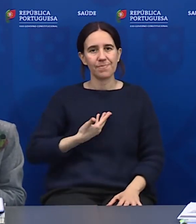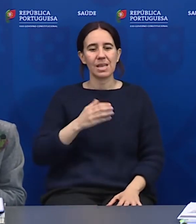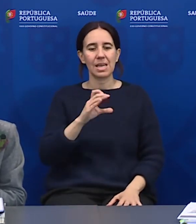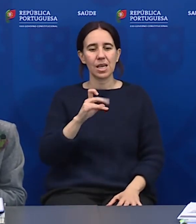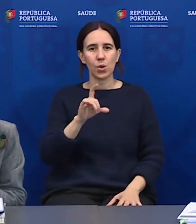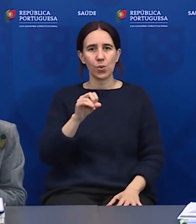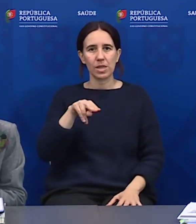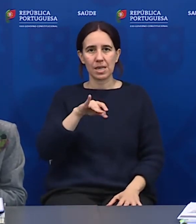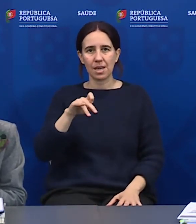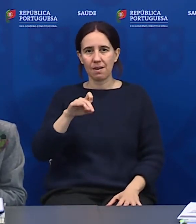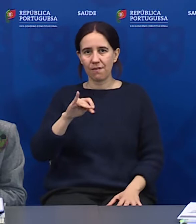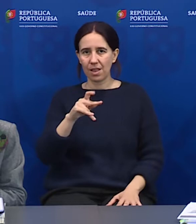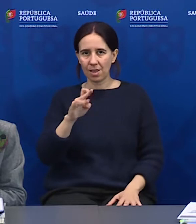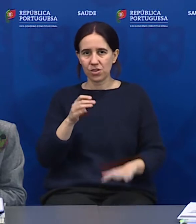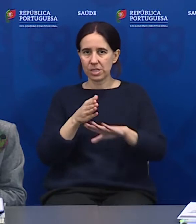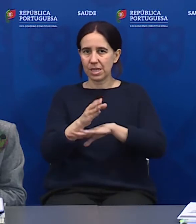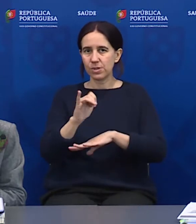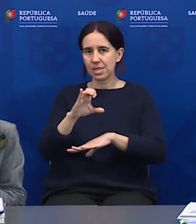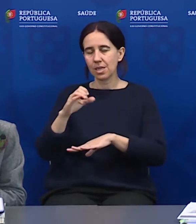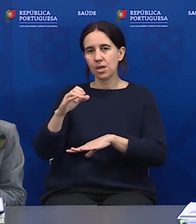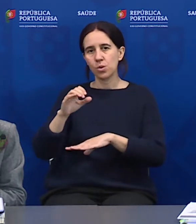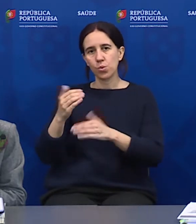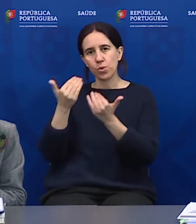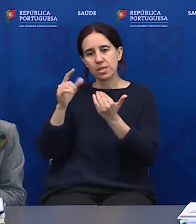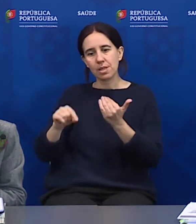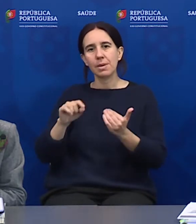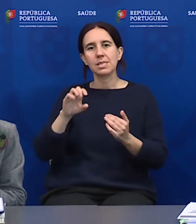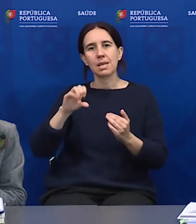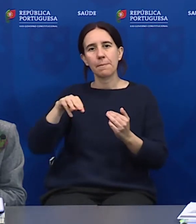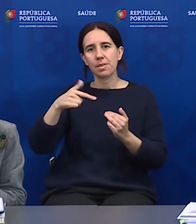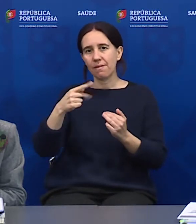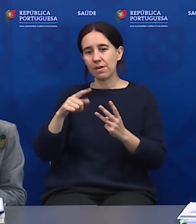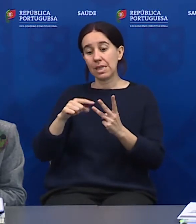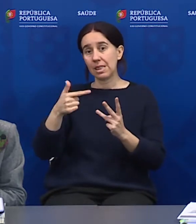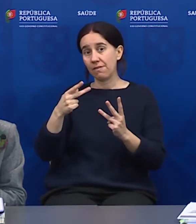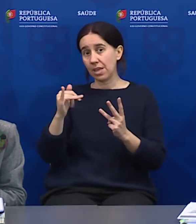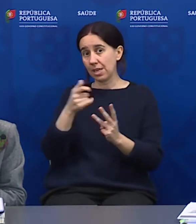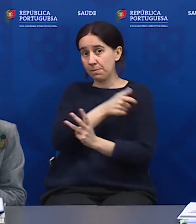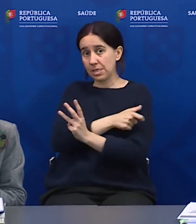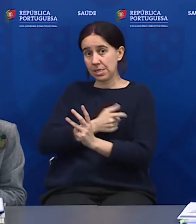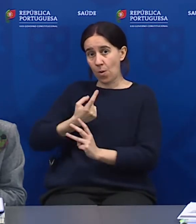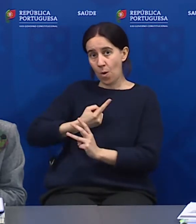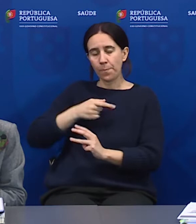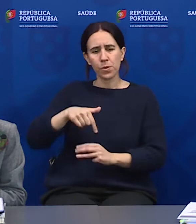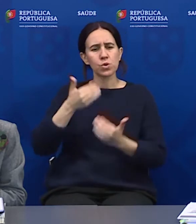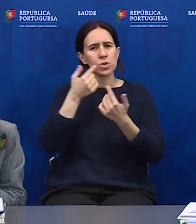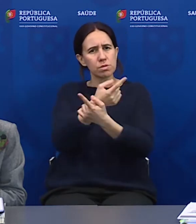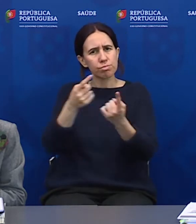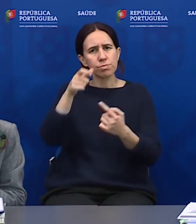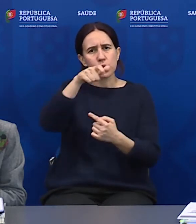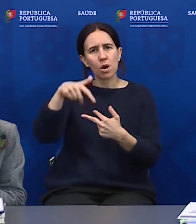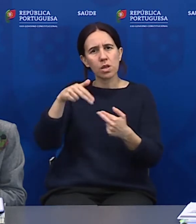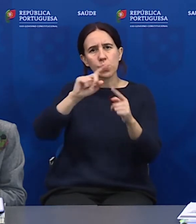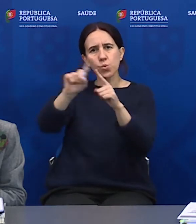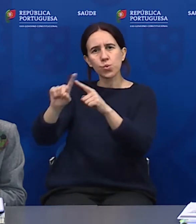em direto da SIC Notícias, em representação também da CMTV e da TVI. Hoje surgiram várias notícias de vários autarcas